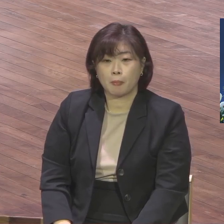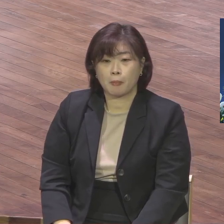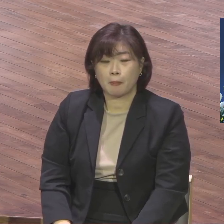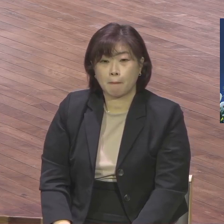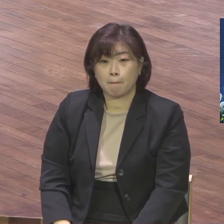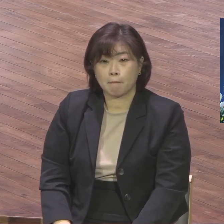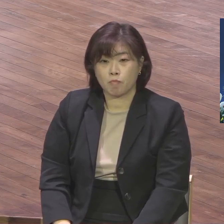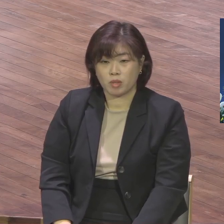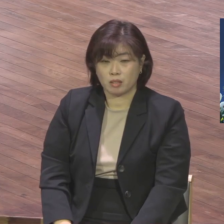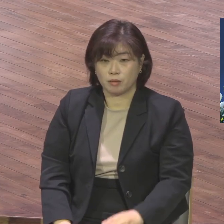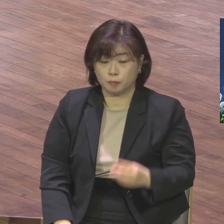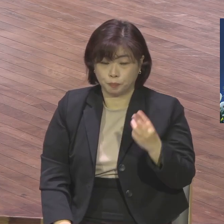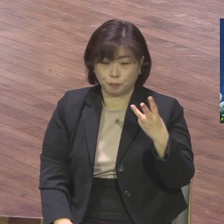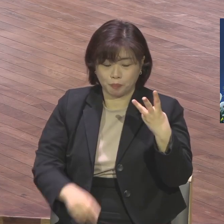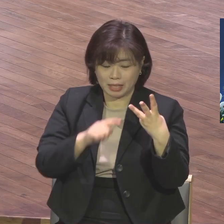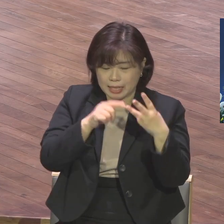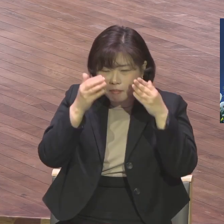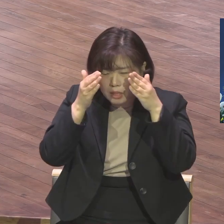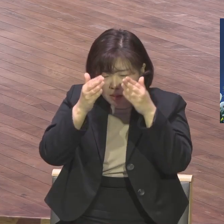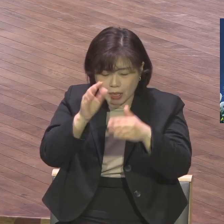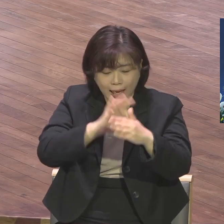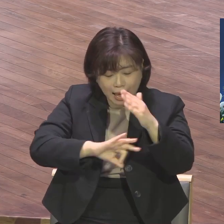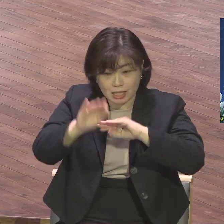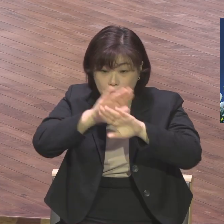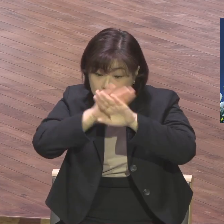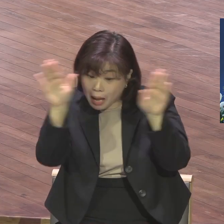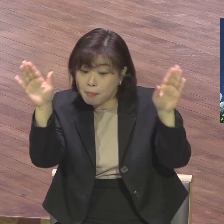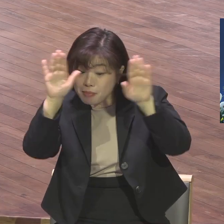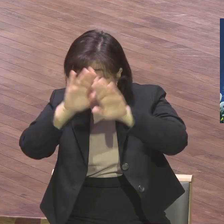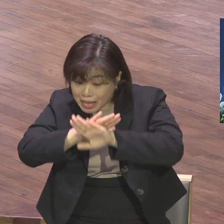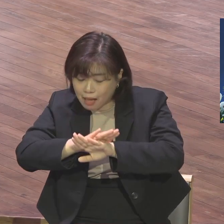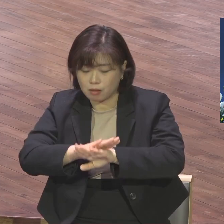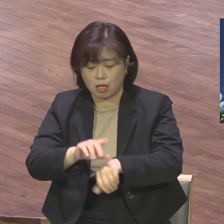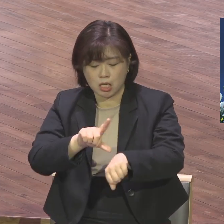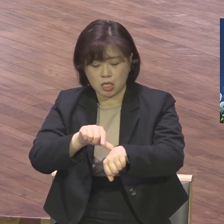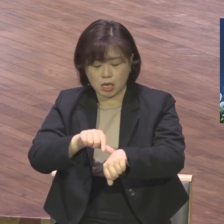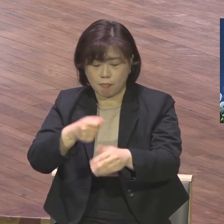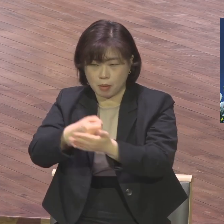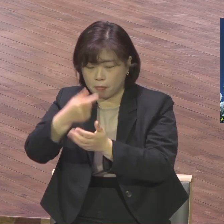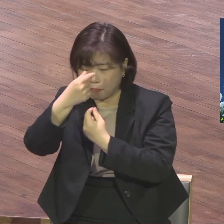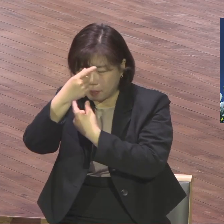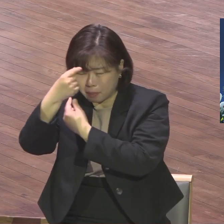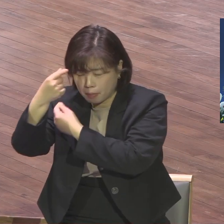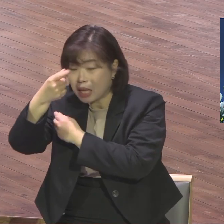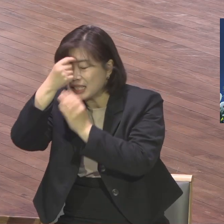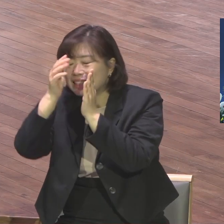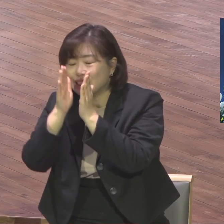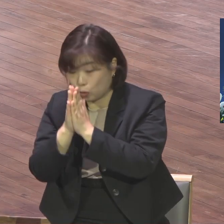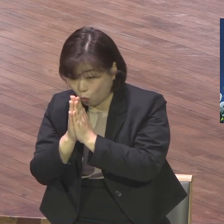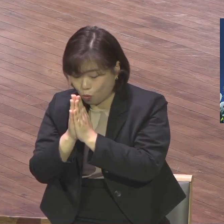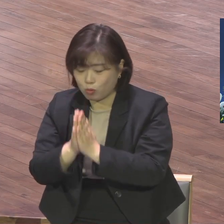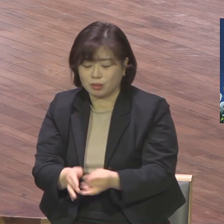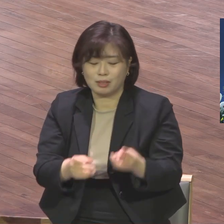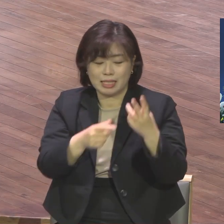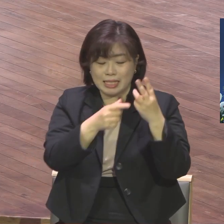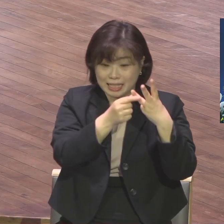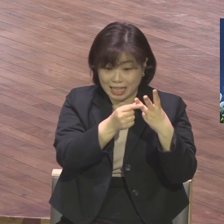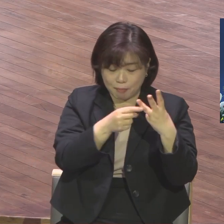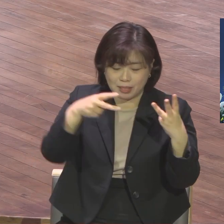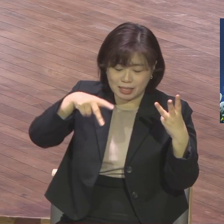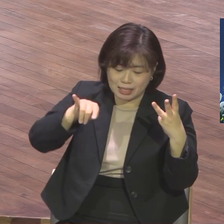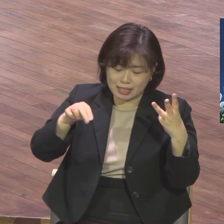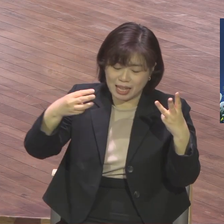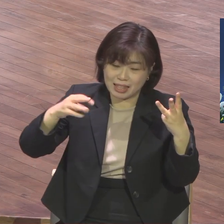이렇게 기도 리듬 타란 말이에요. 7망대 7여정 7이정표를 따라 가는 기도. 성삼위 하나님이 나와 함께 하신 하심으로